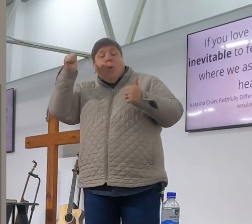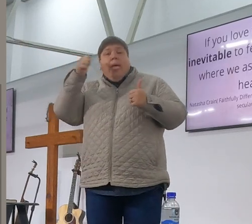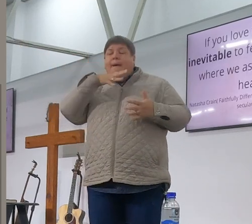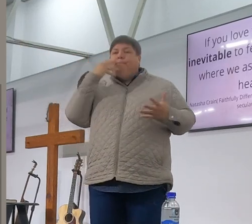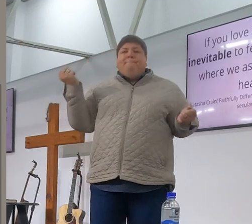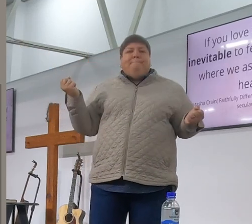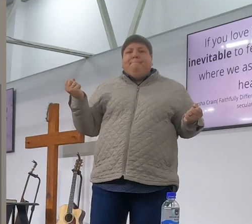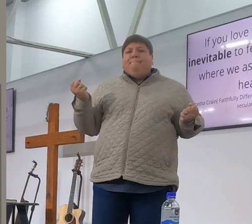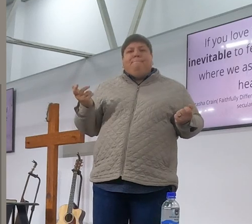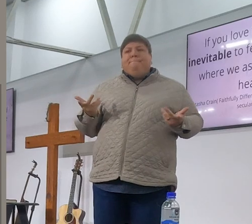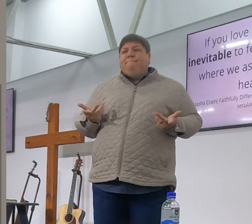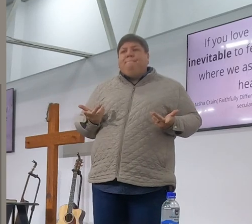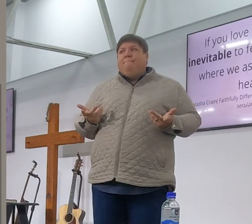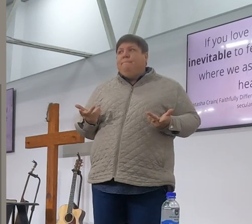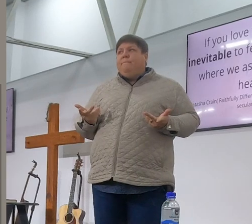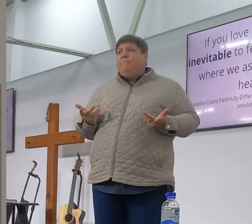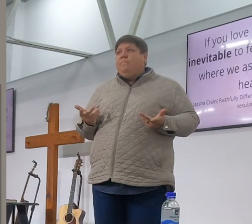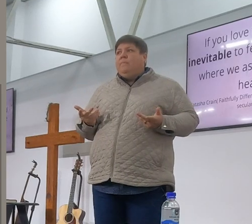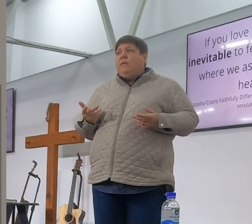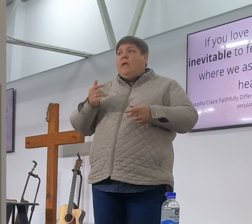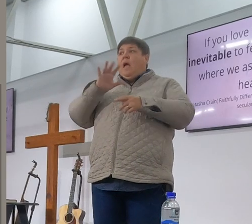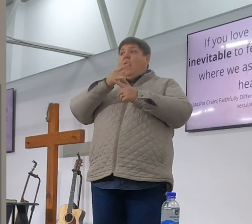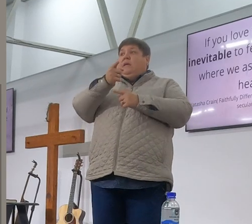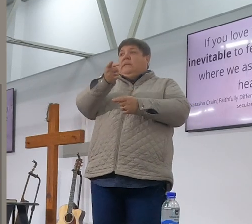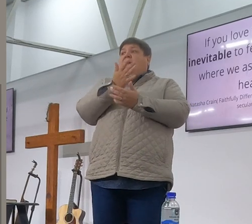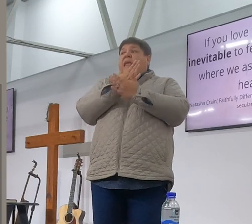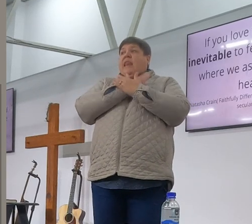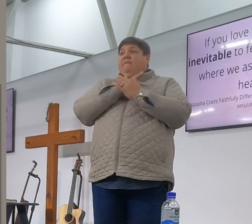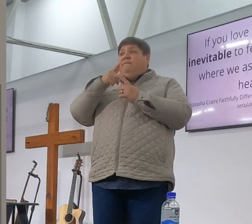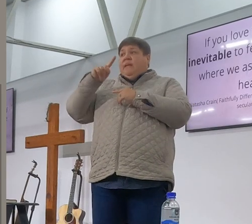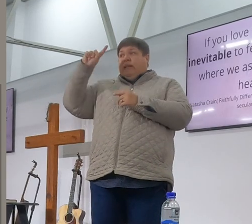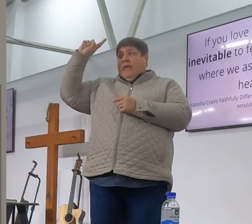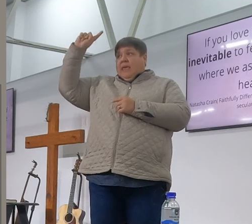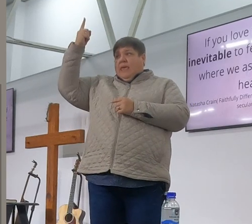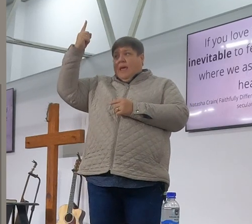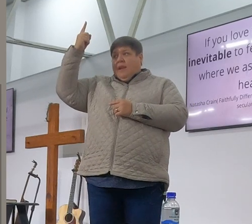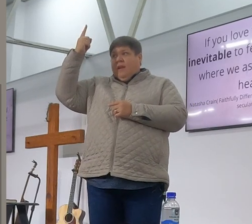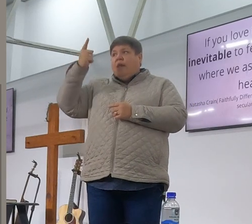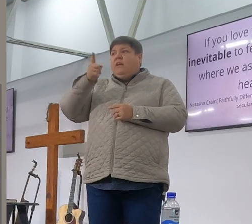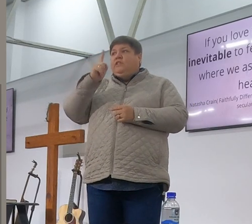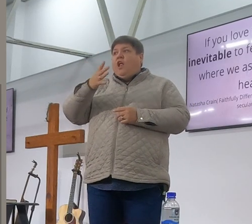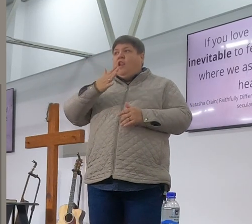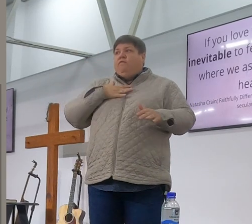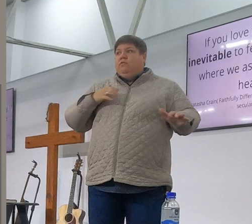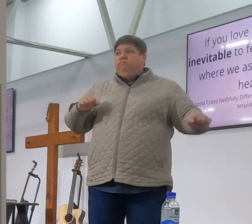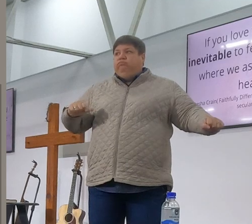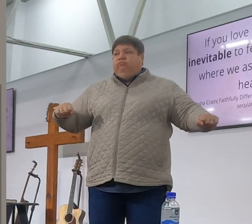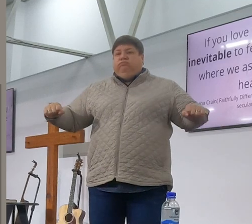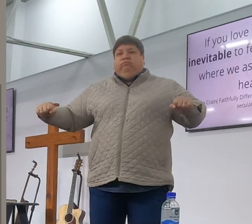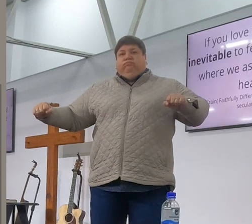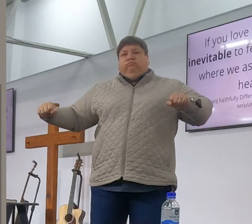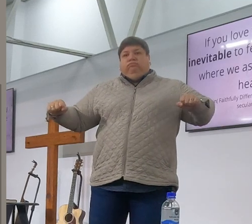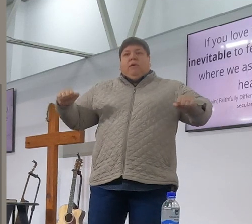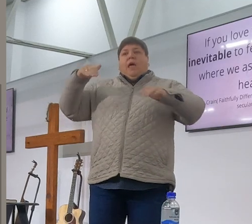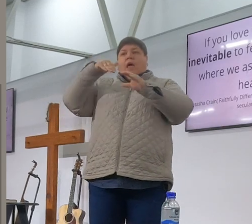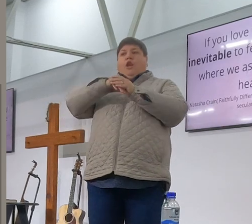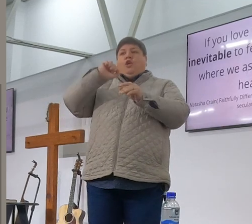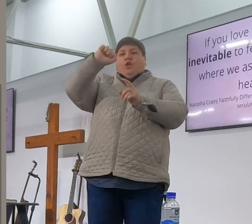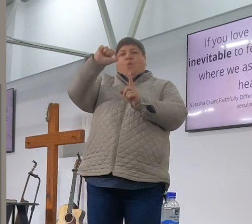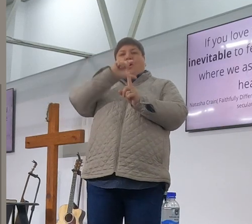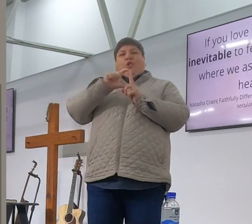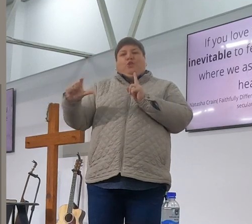If you love the Lord, it is inevitable to feel the gravity of where we as